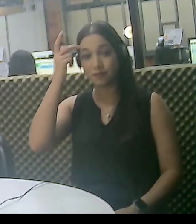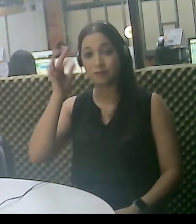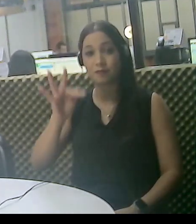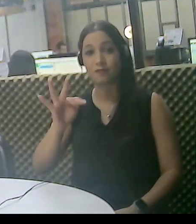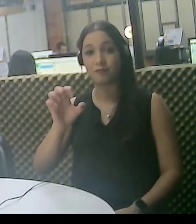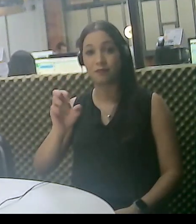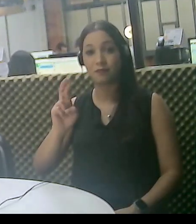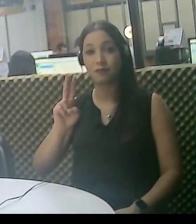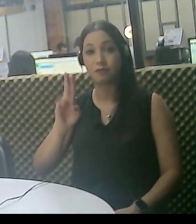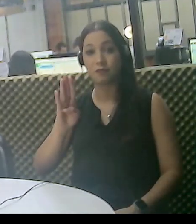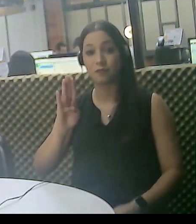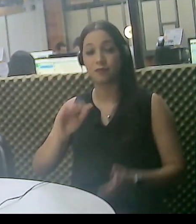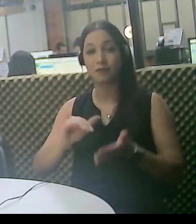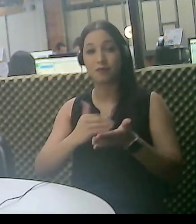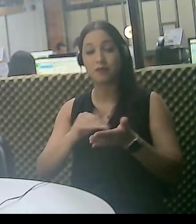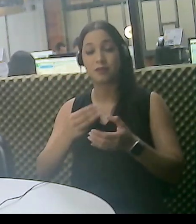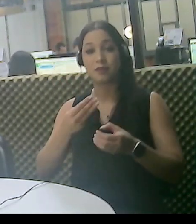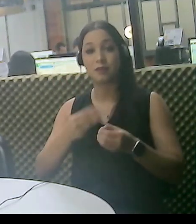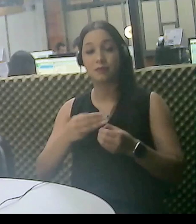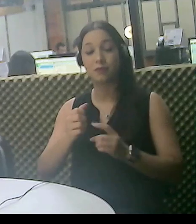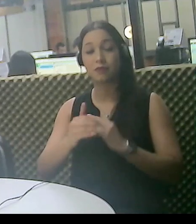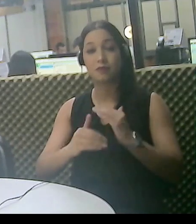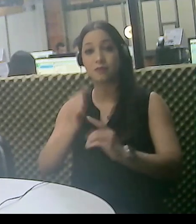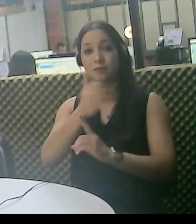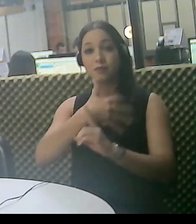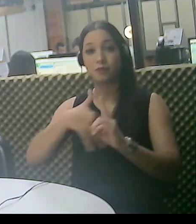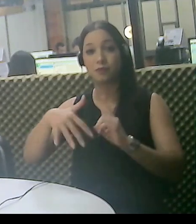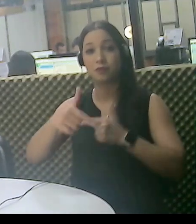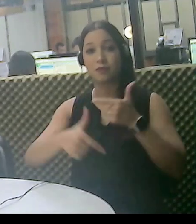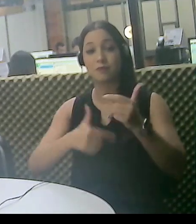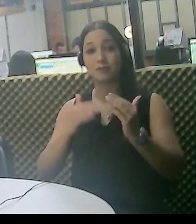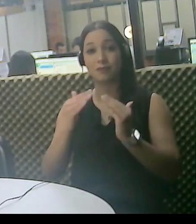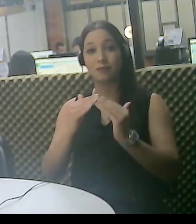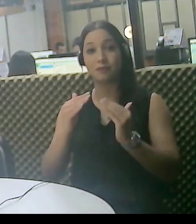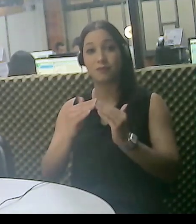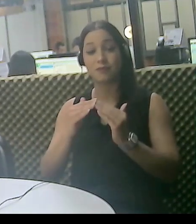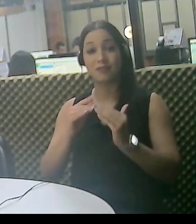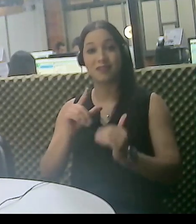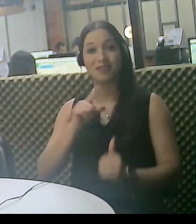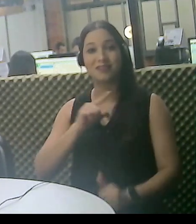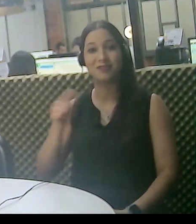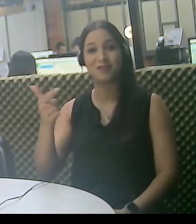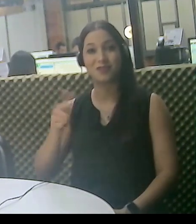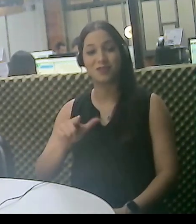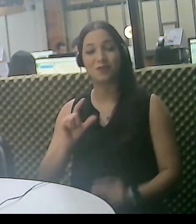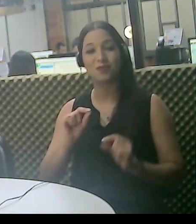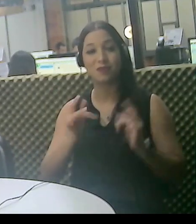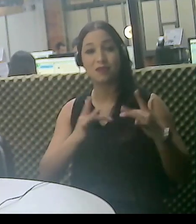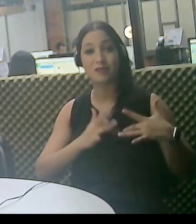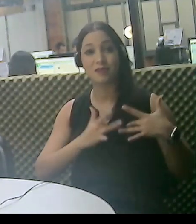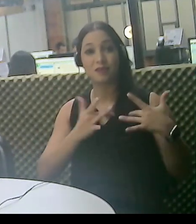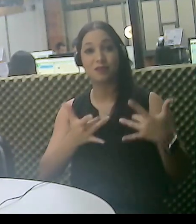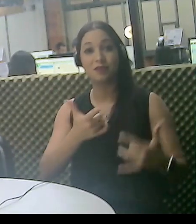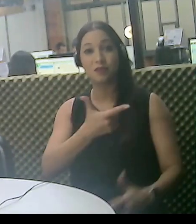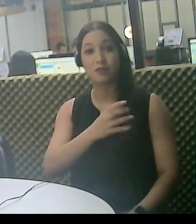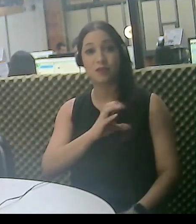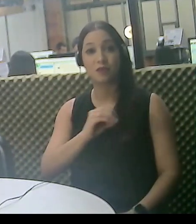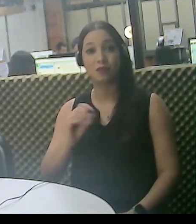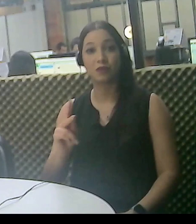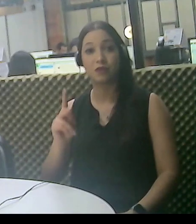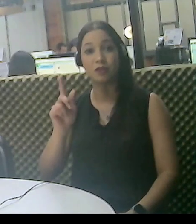e a Secretaria Municipal de Desenvolvimento Social, Trabalho e Habitação resultou mais uma vez na doação de 200 quilos de